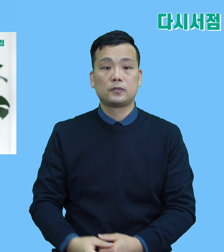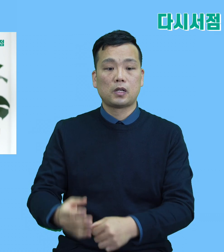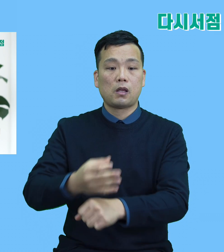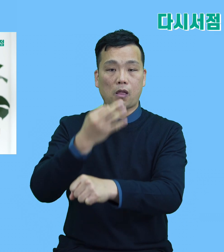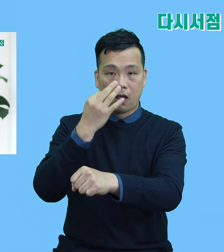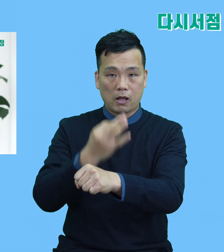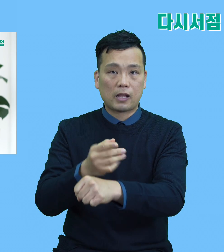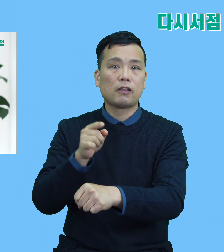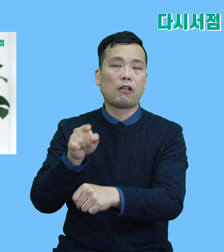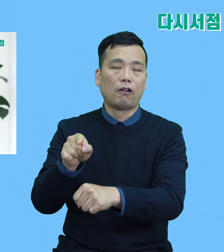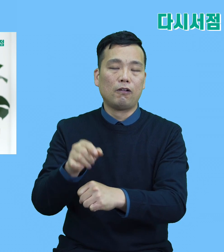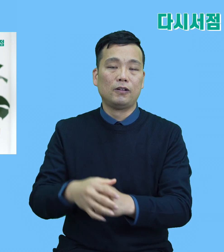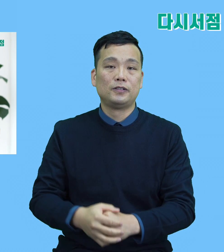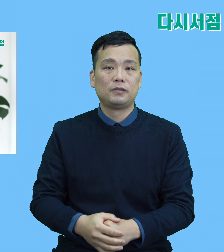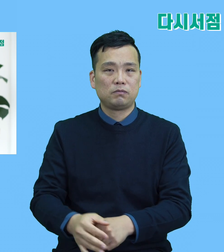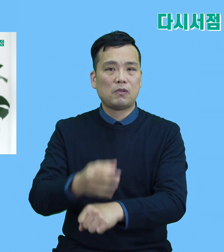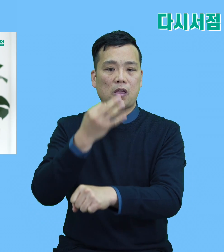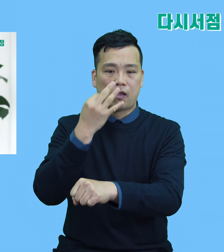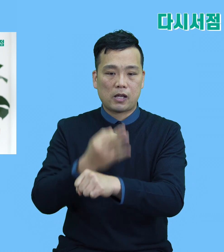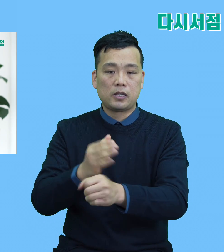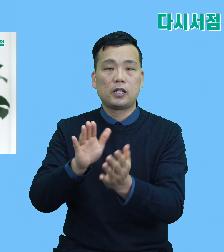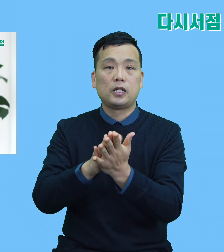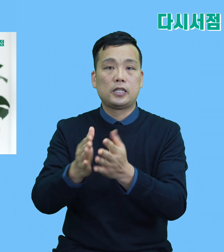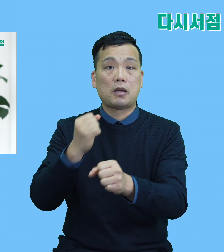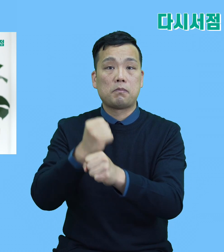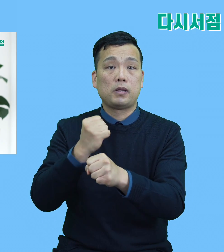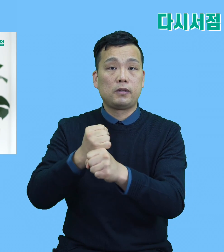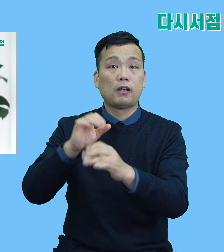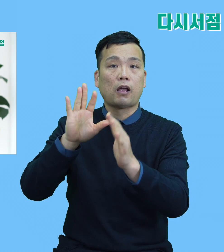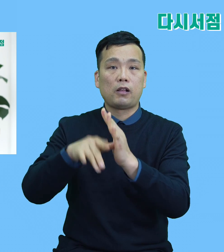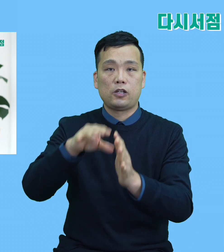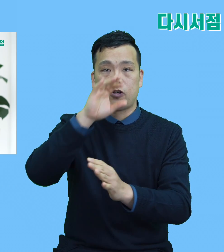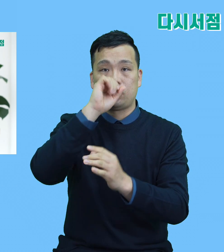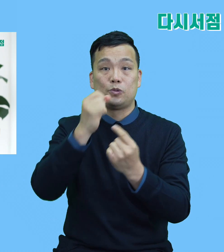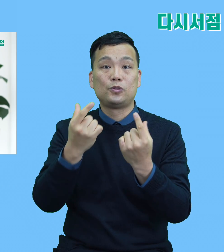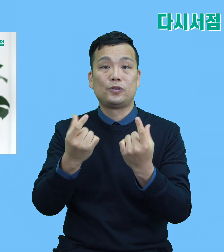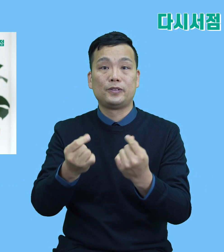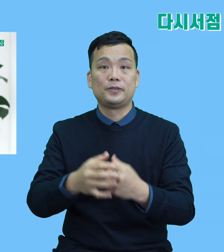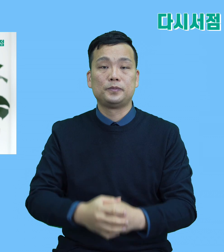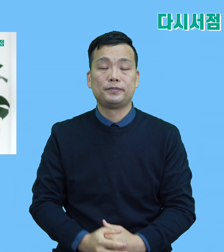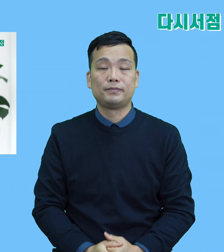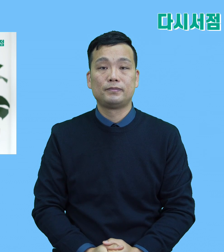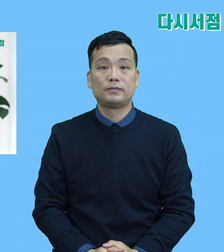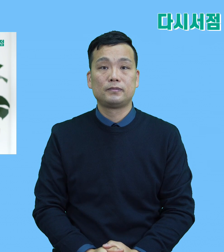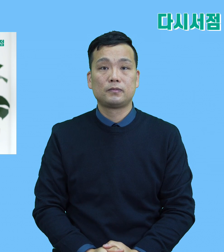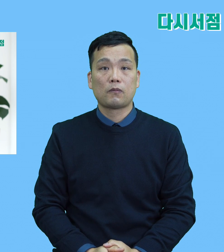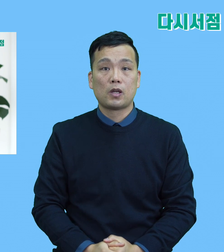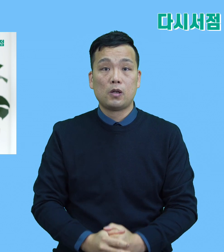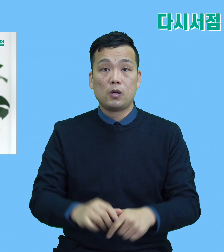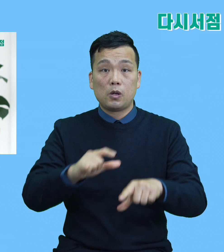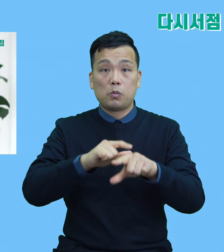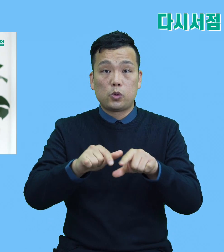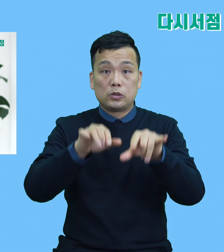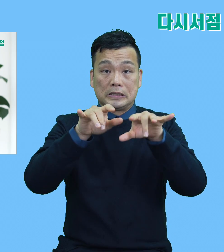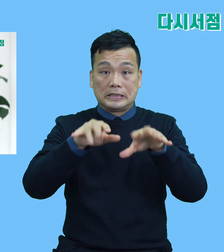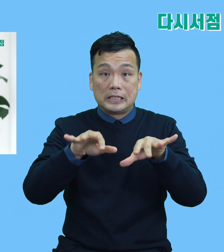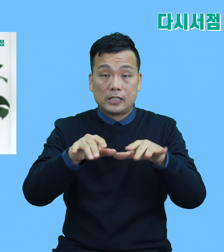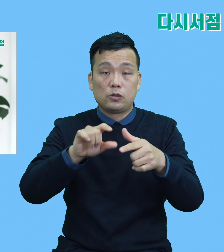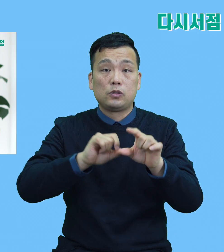간단한 것 같아요. 네, 간단하게 책을 만들 때 좋은 것 같아요. 그리고 원고도 한글로